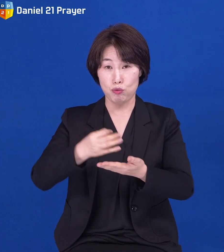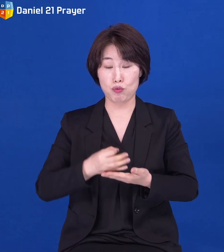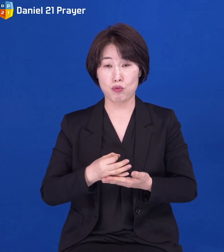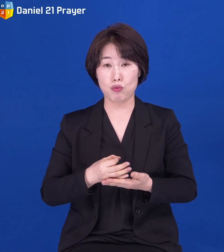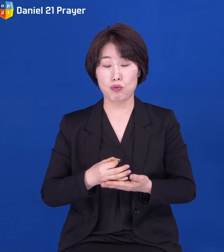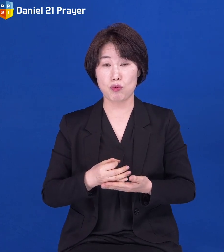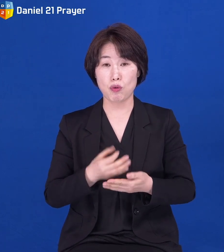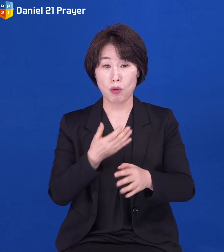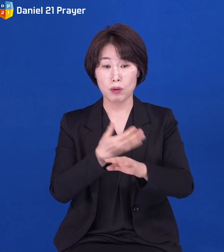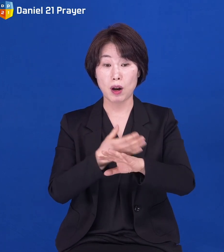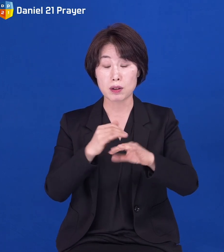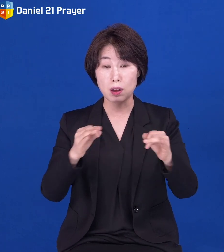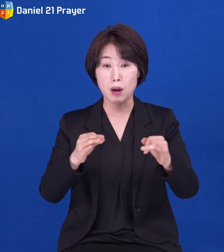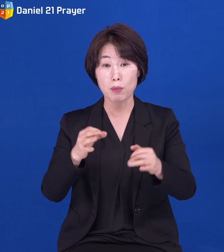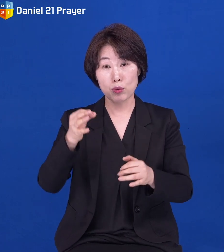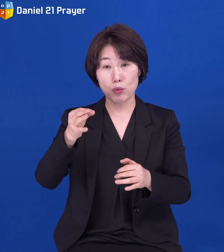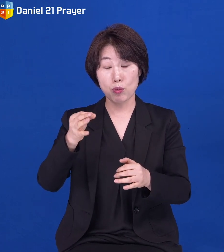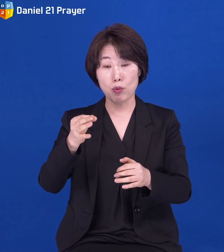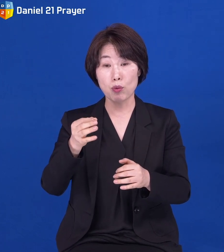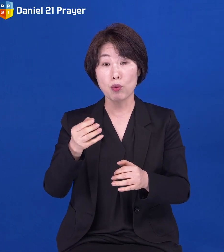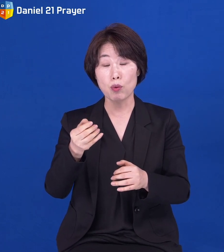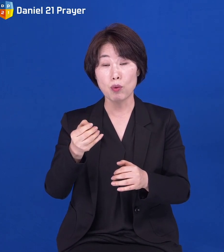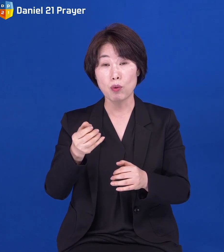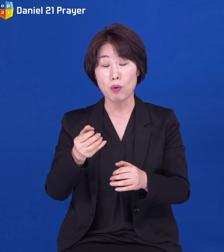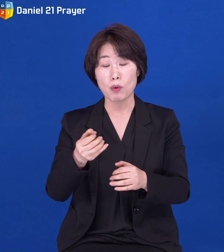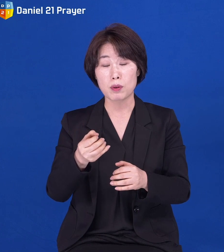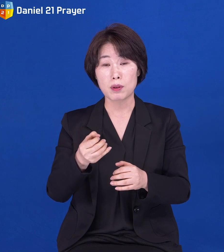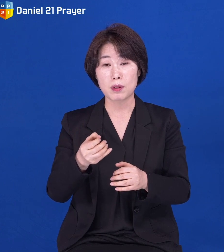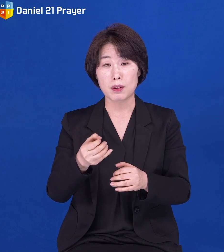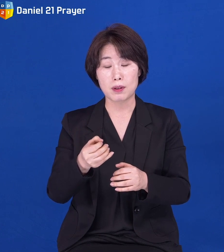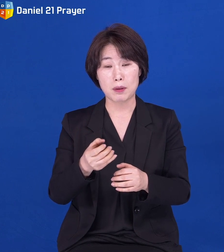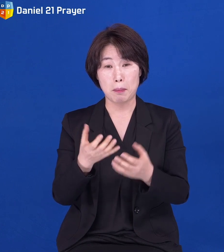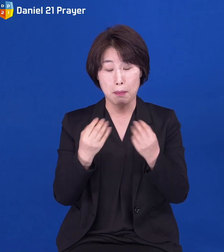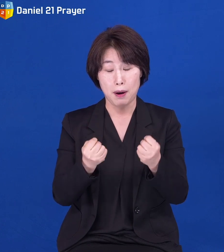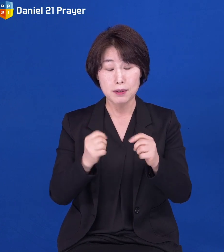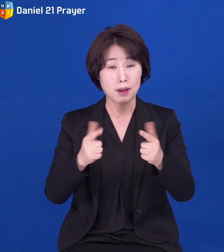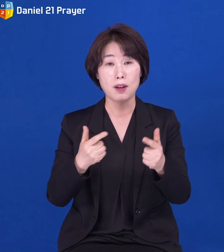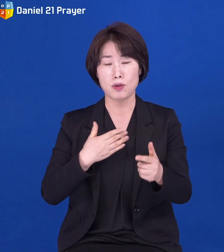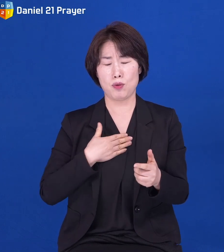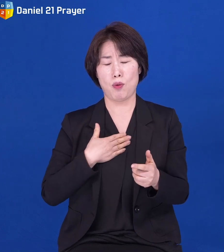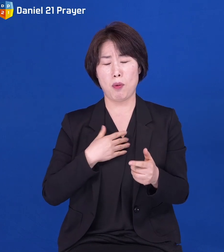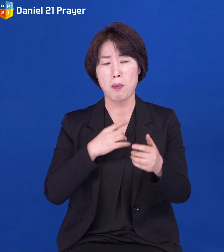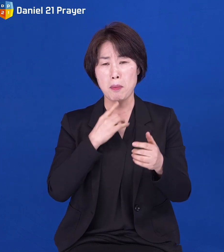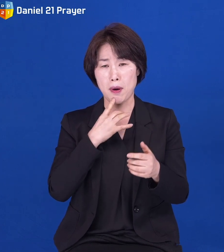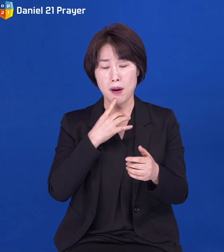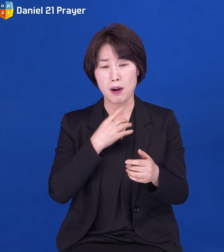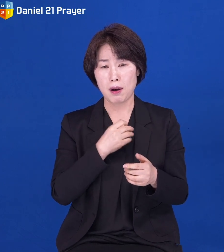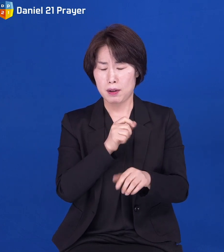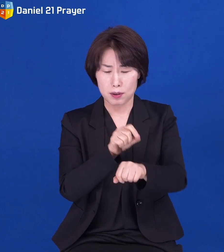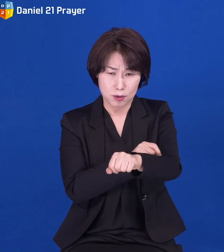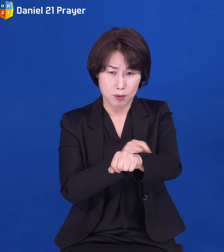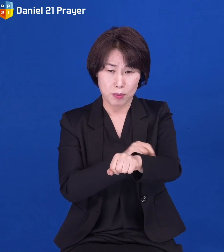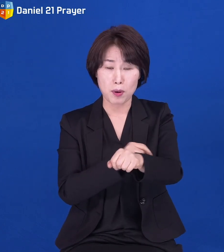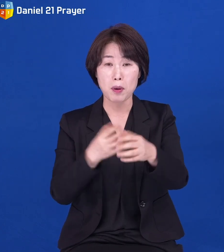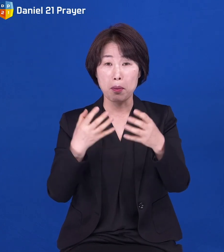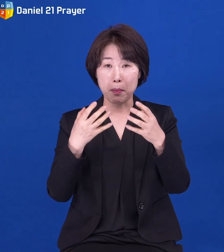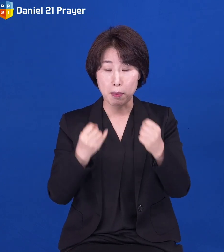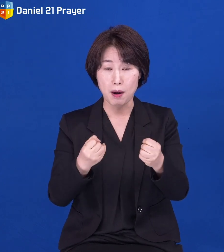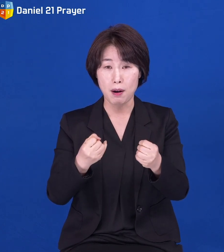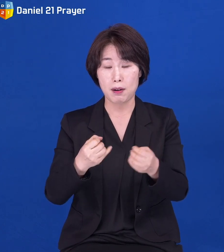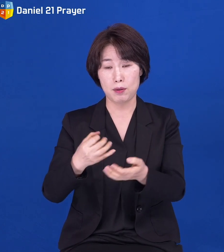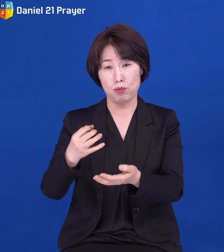성금도 안 주고 일 끝나고 돈 떼먹고 나가시는 분도 굉장히 많으시는 걸 보고, 제가 이제 어렸을 때부터 일을 많이 하니까 돈에 너무 정확한 거예요.